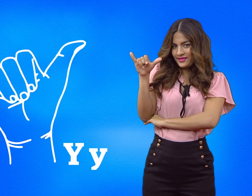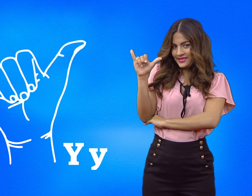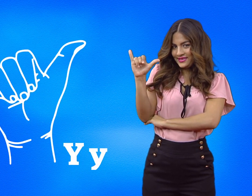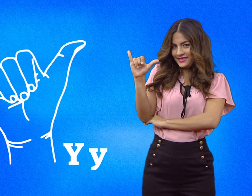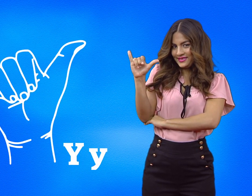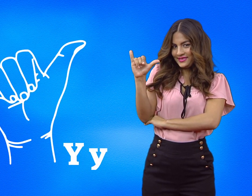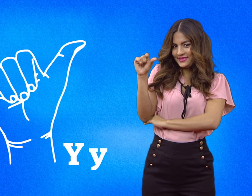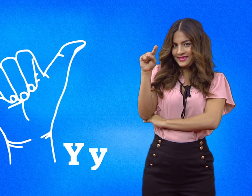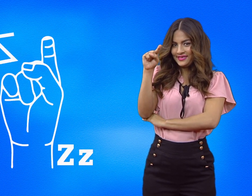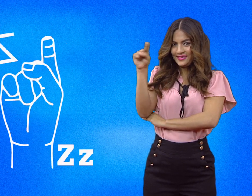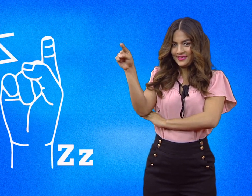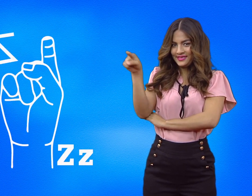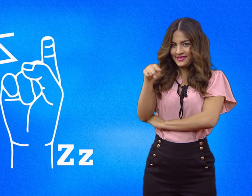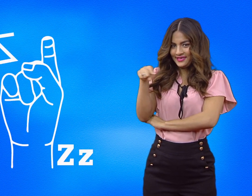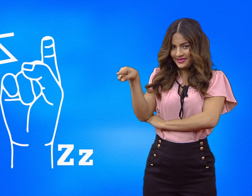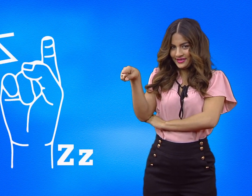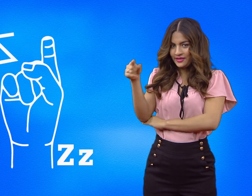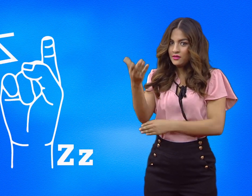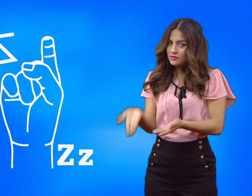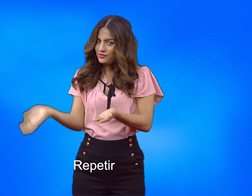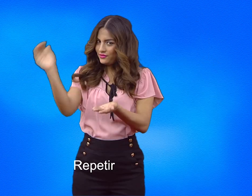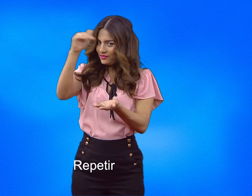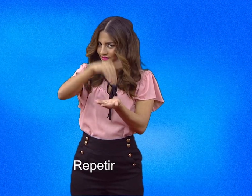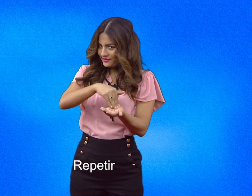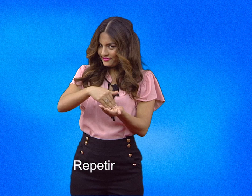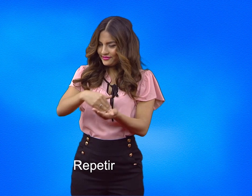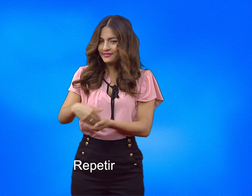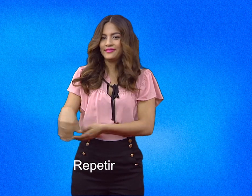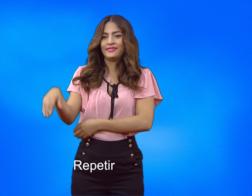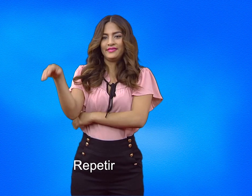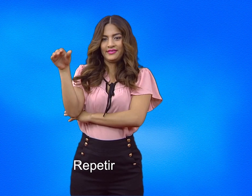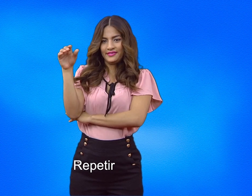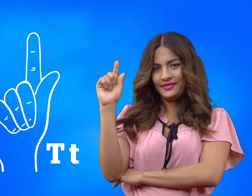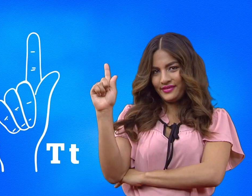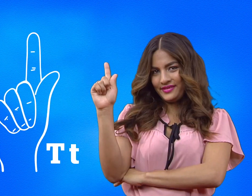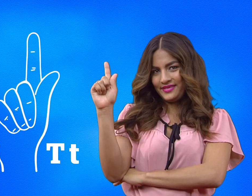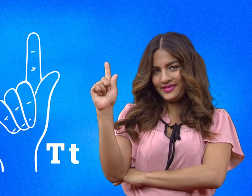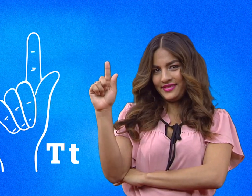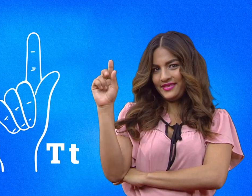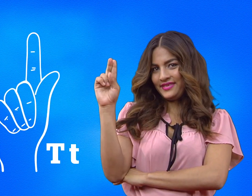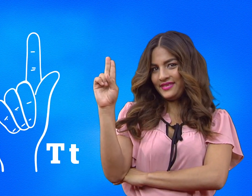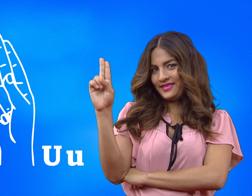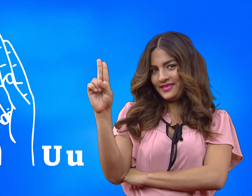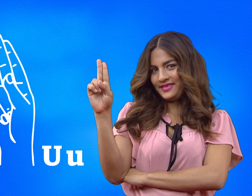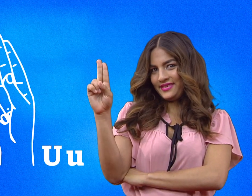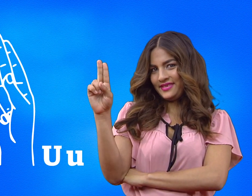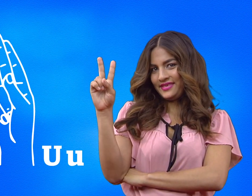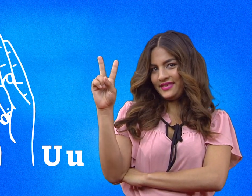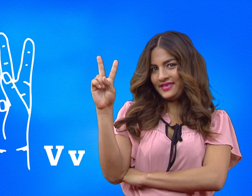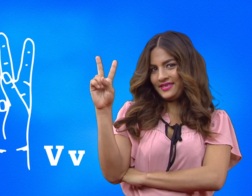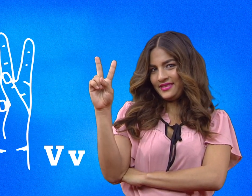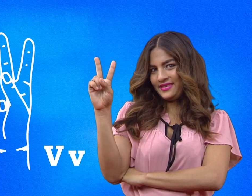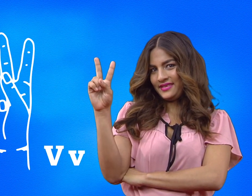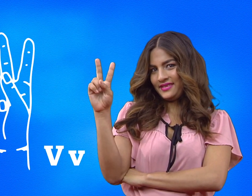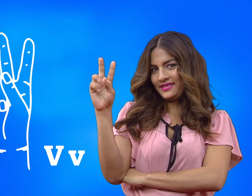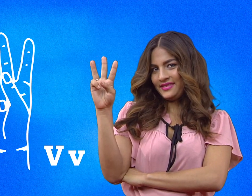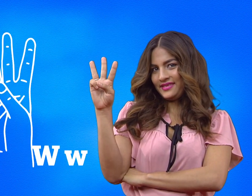Y, Z. Repetir. T, U, B,